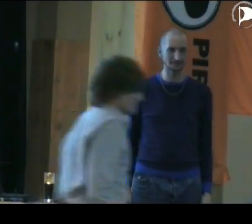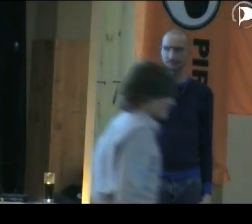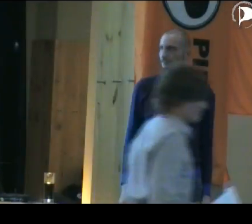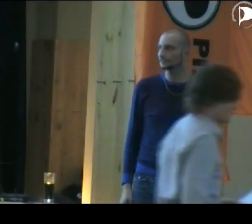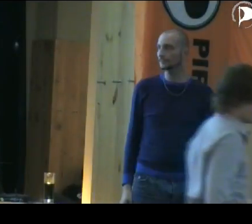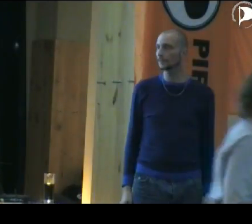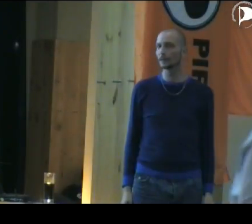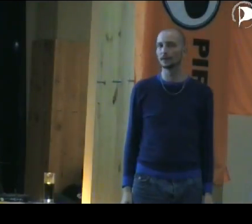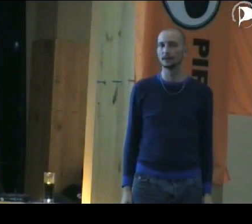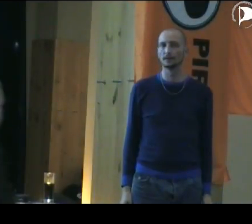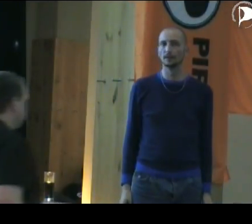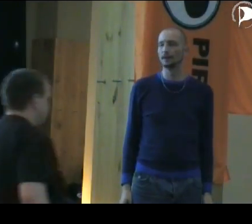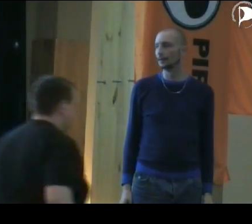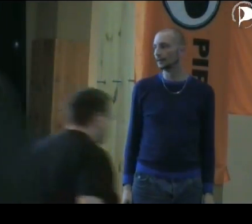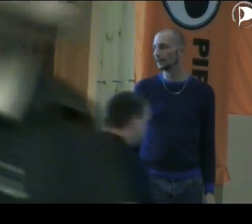6